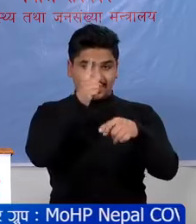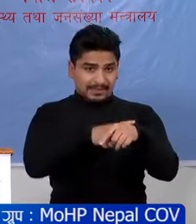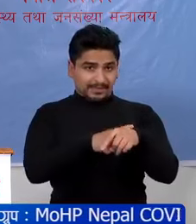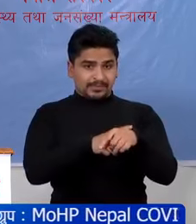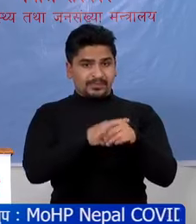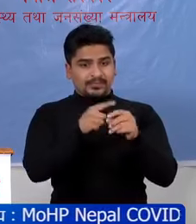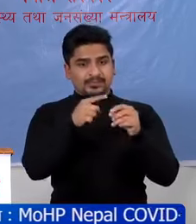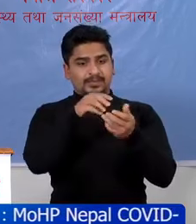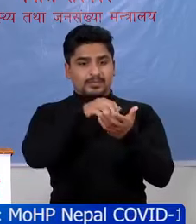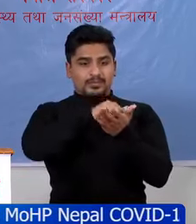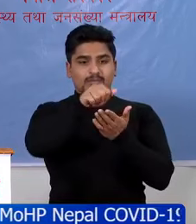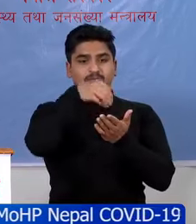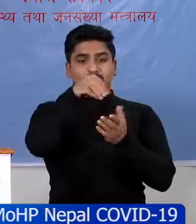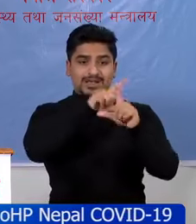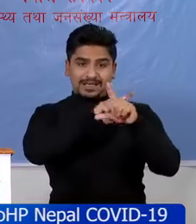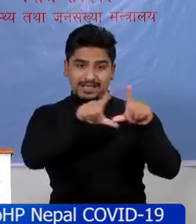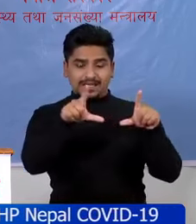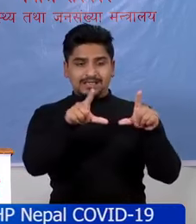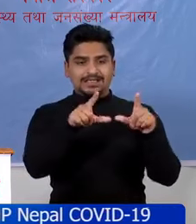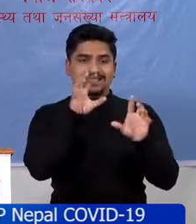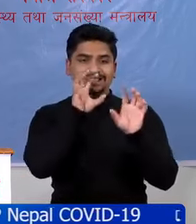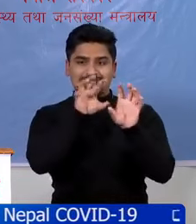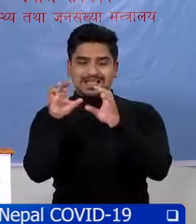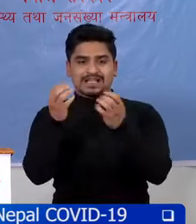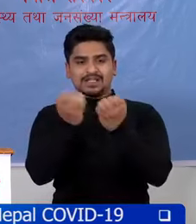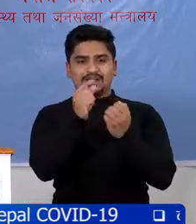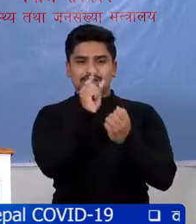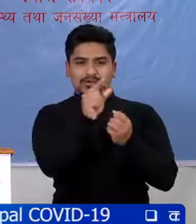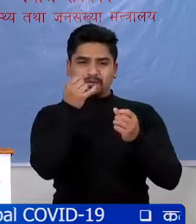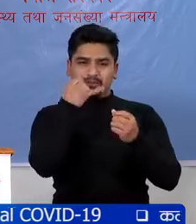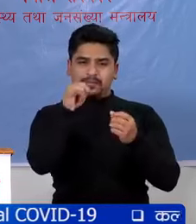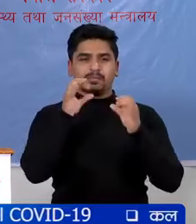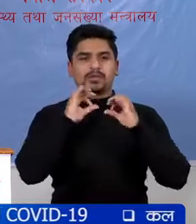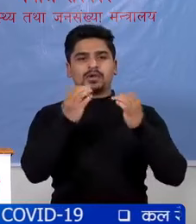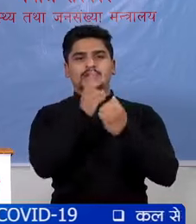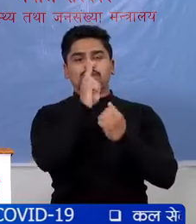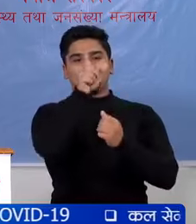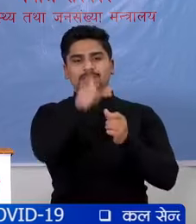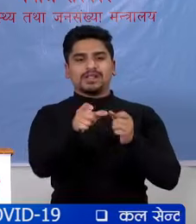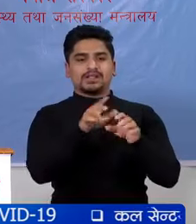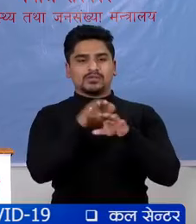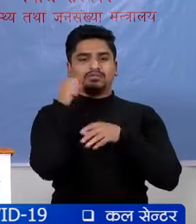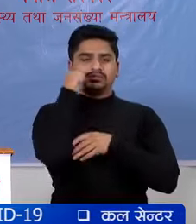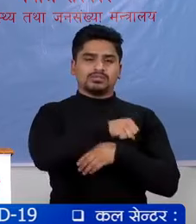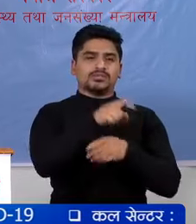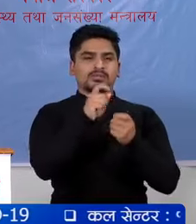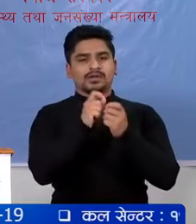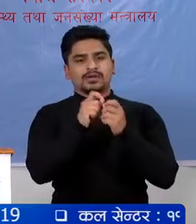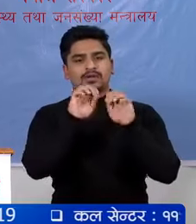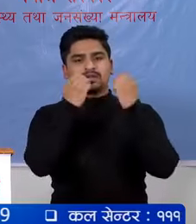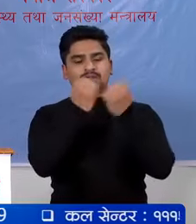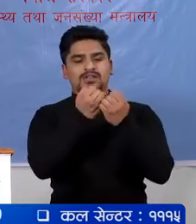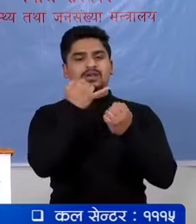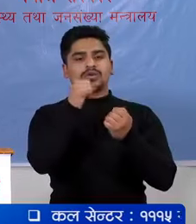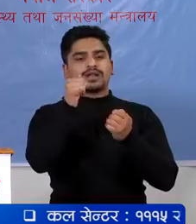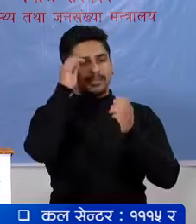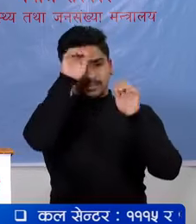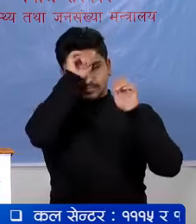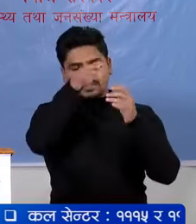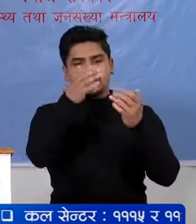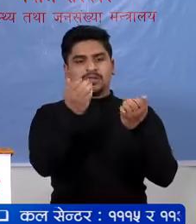बिना तक्ते बिना प्रमान गाली का तुच्छ सब्दर प्रयोक गरी बेक्तिको मनवल गिराउने रा समाज मा नकरात्म संदेश